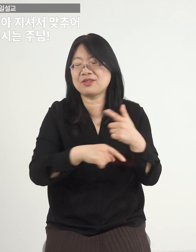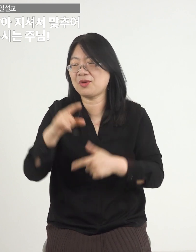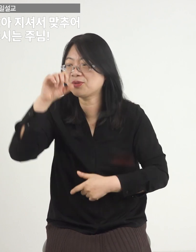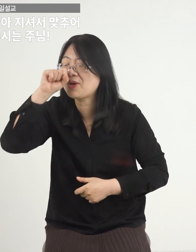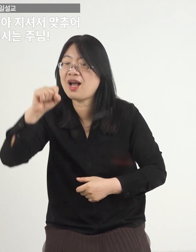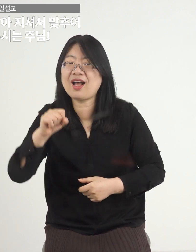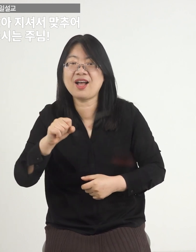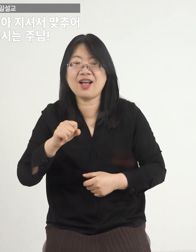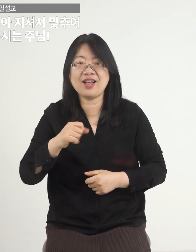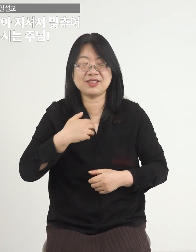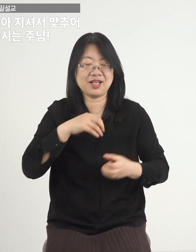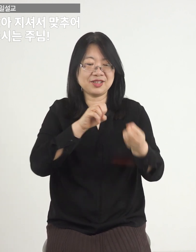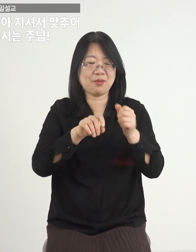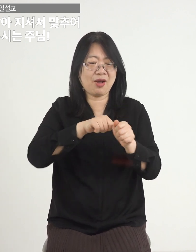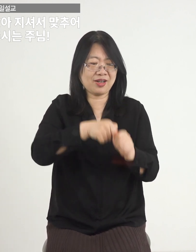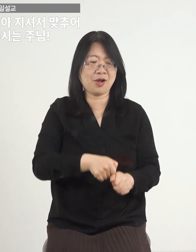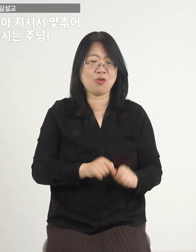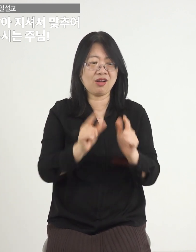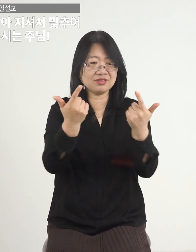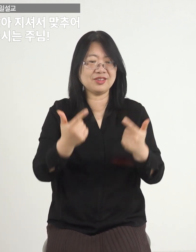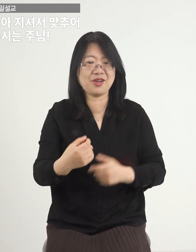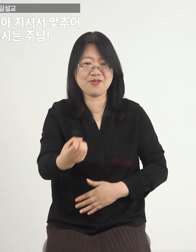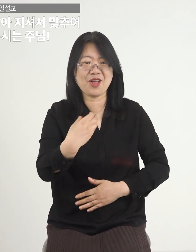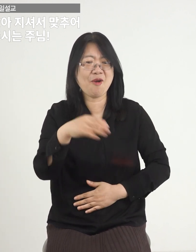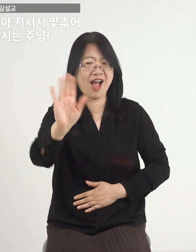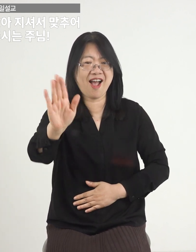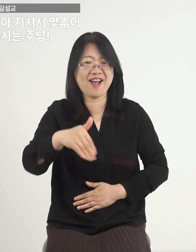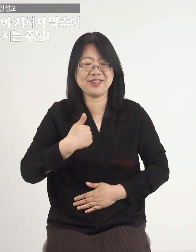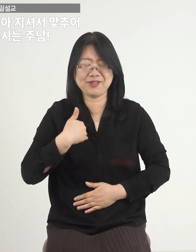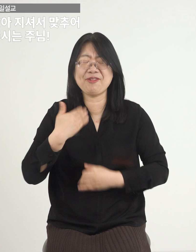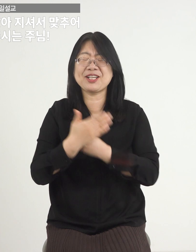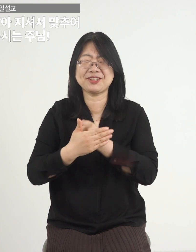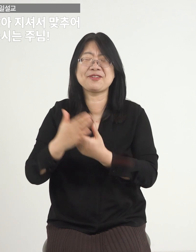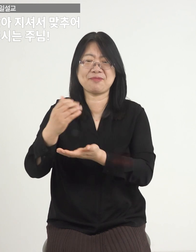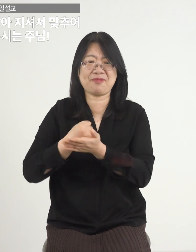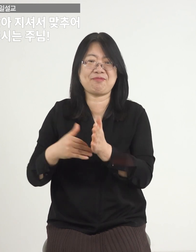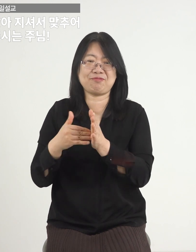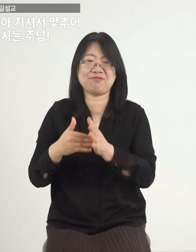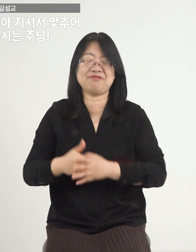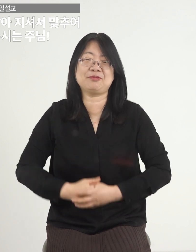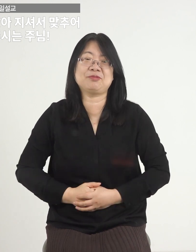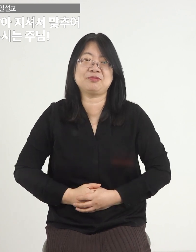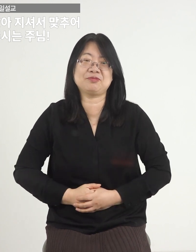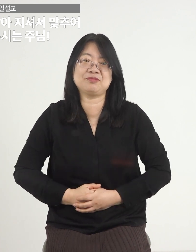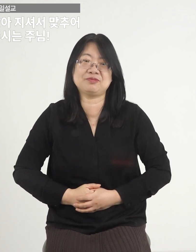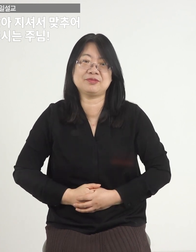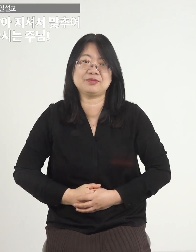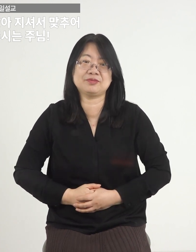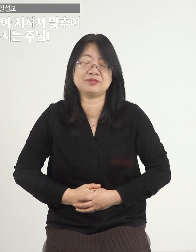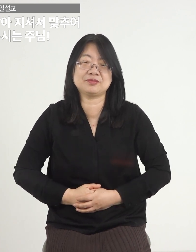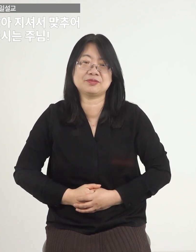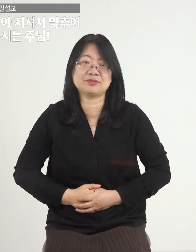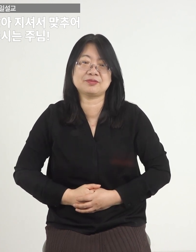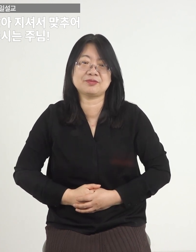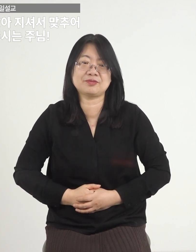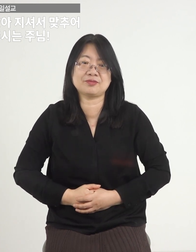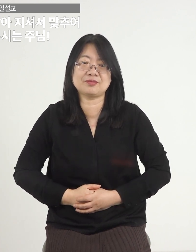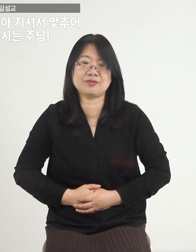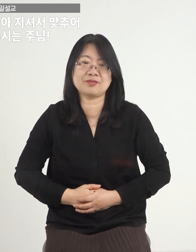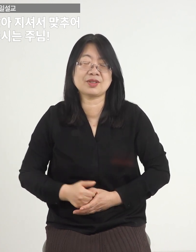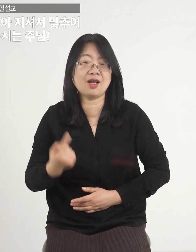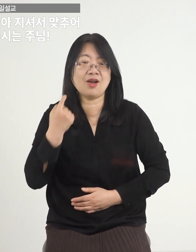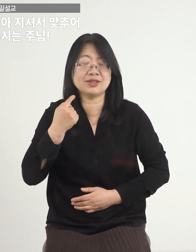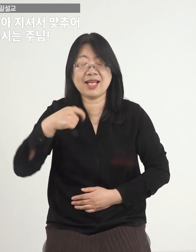제가 대답을 강요하는 건 아니잖아요, 제가. 나 은혜 받았어요. 예. 이거 제가 그래서 이거 어제